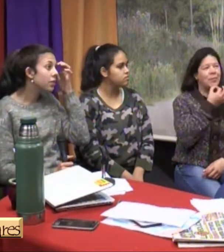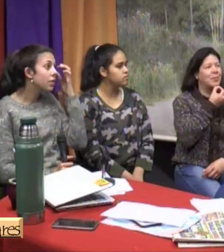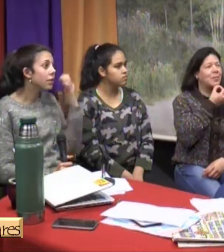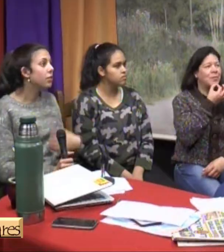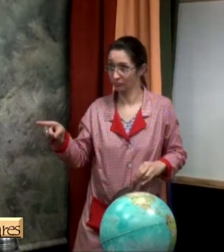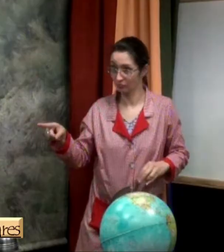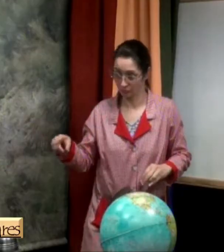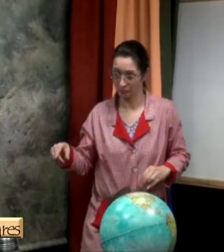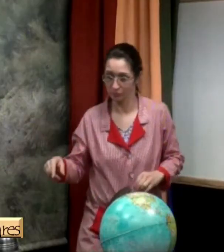Justilla